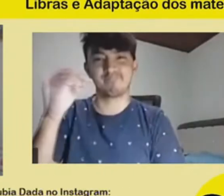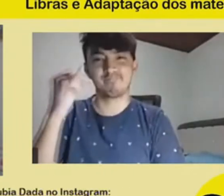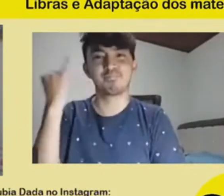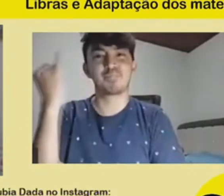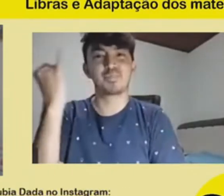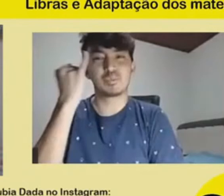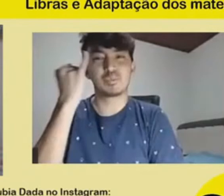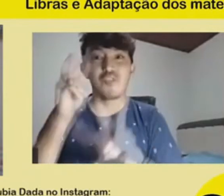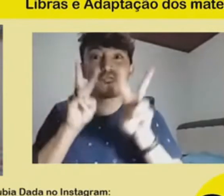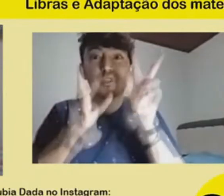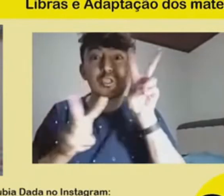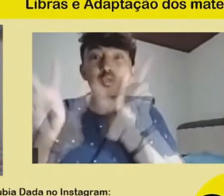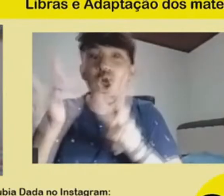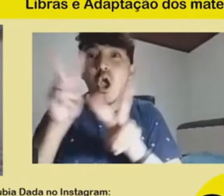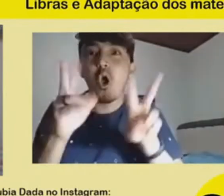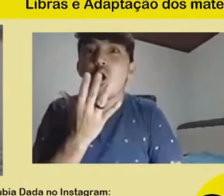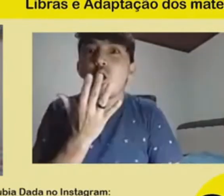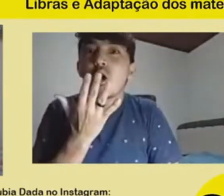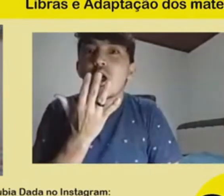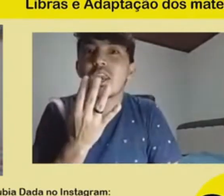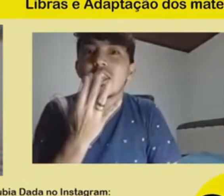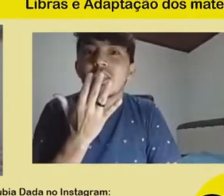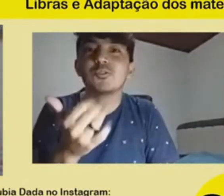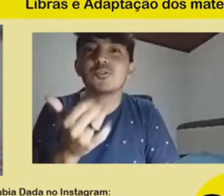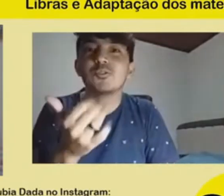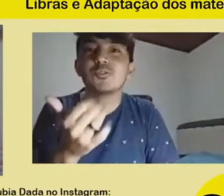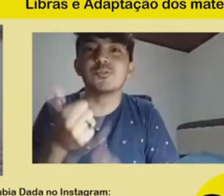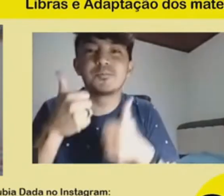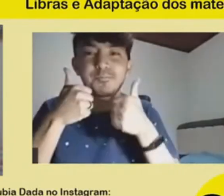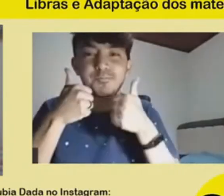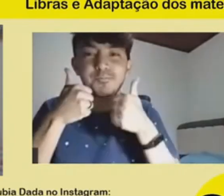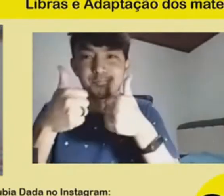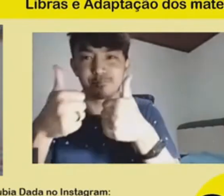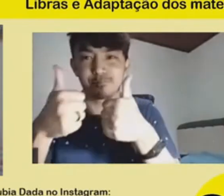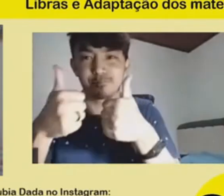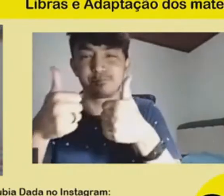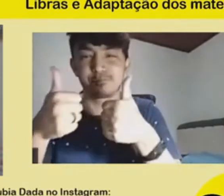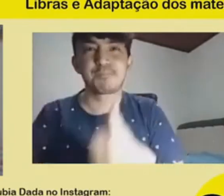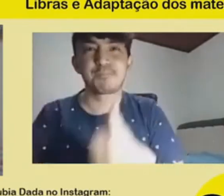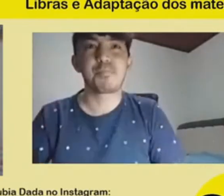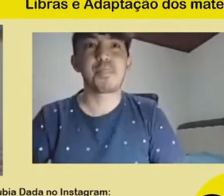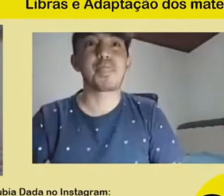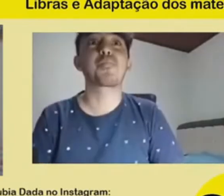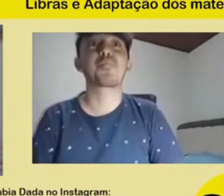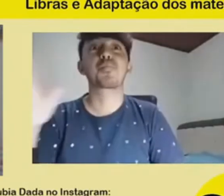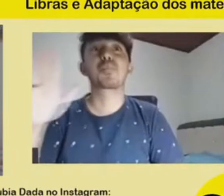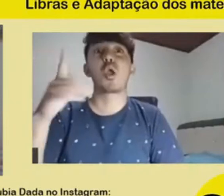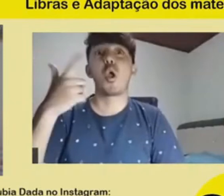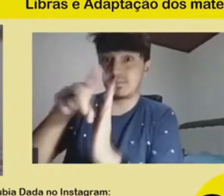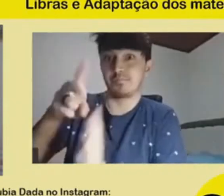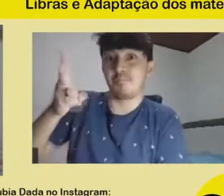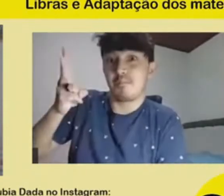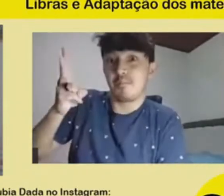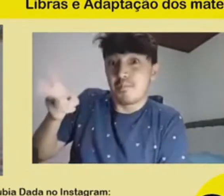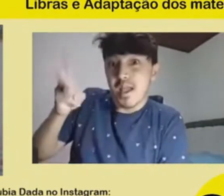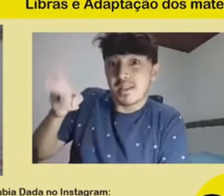Beleza. Muito bem, professora. É muito importante que seja visual, bem visual e